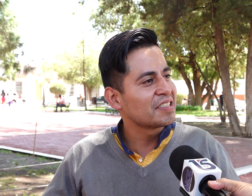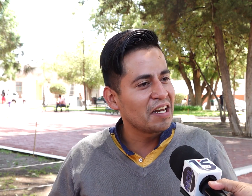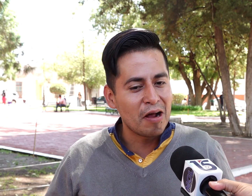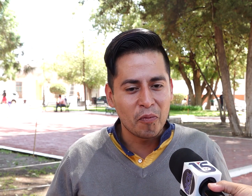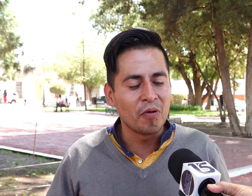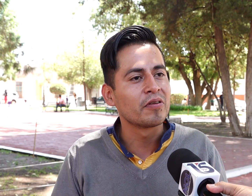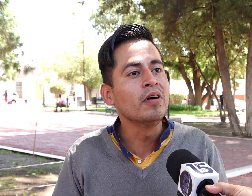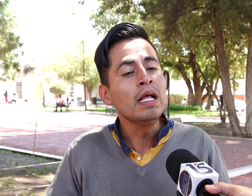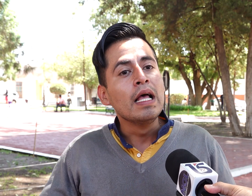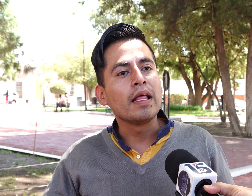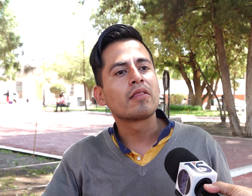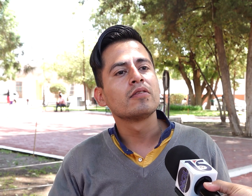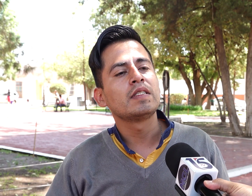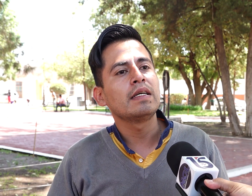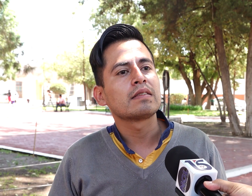mismo, nos vamos a hacer igual polvo.